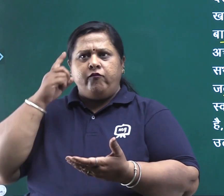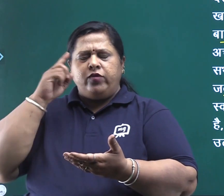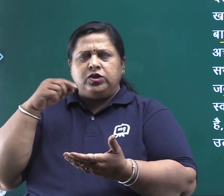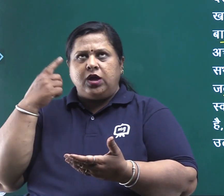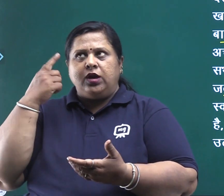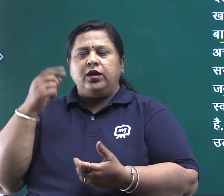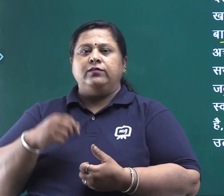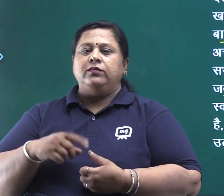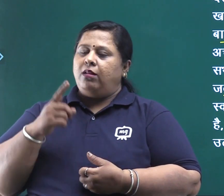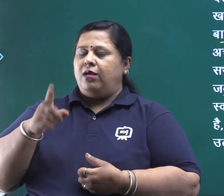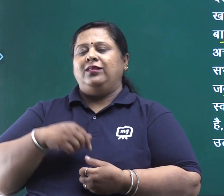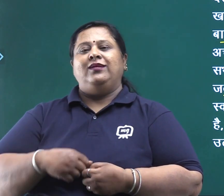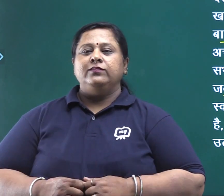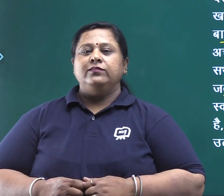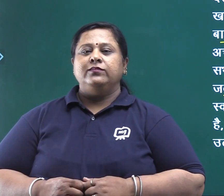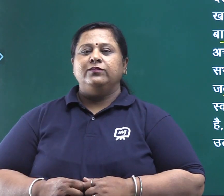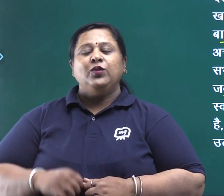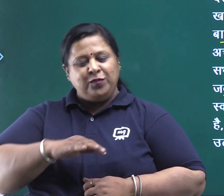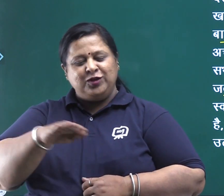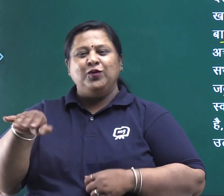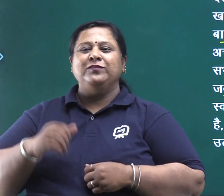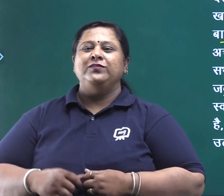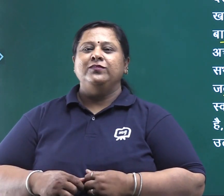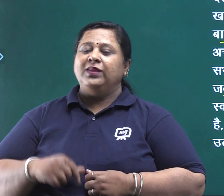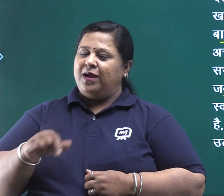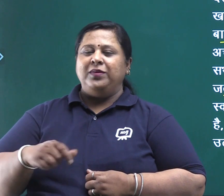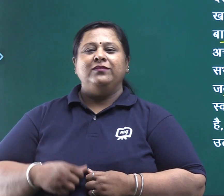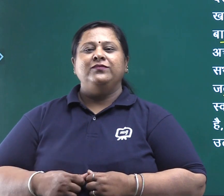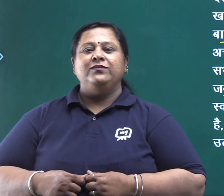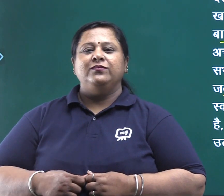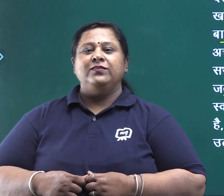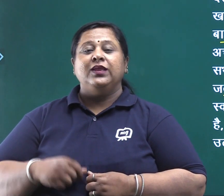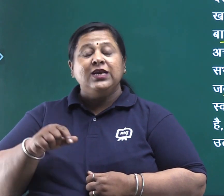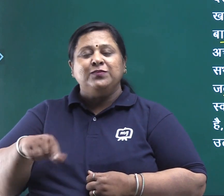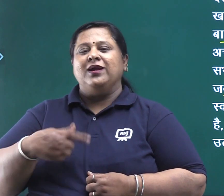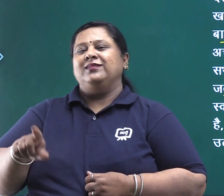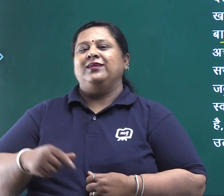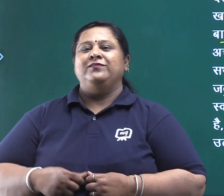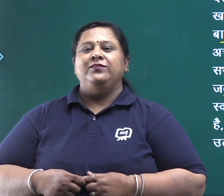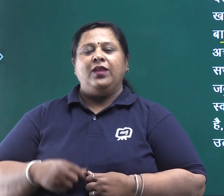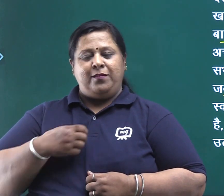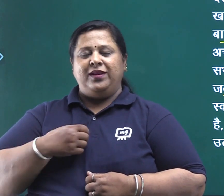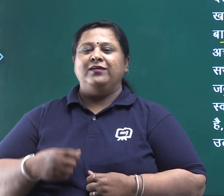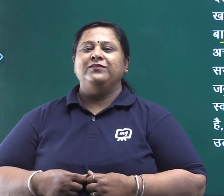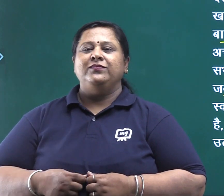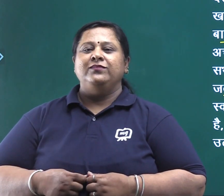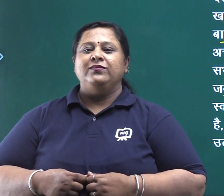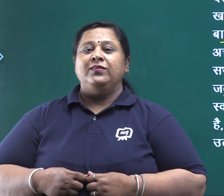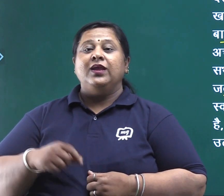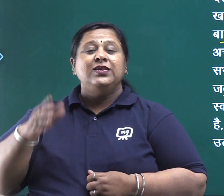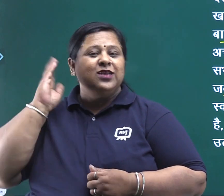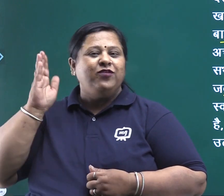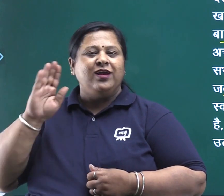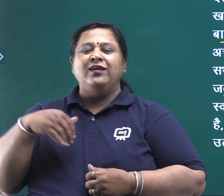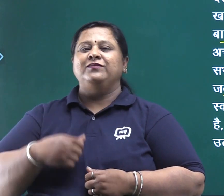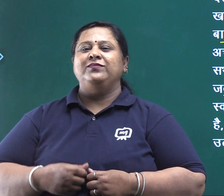करने लगती है। तो बच्चों, यहाँ पर इस प्रकार से हमने इस कविता